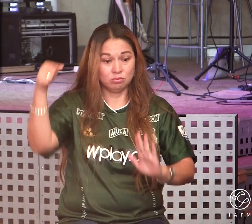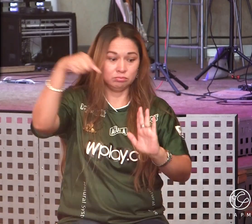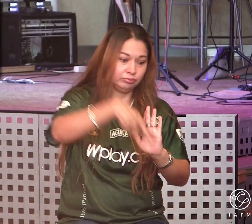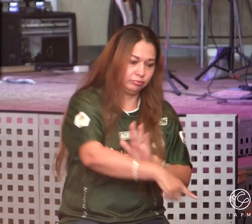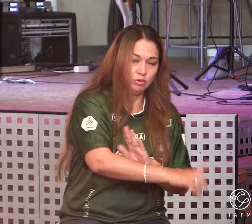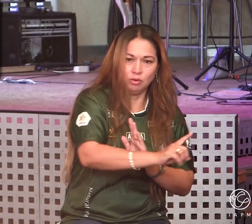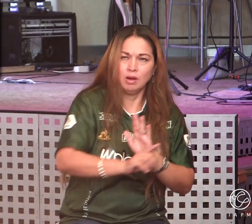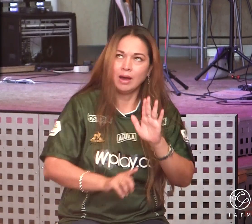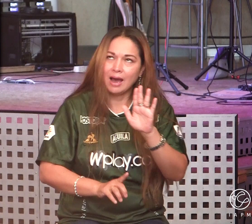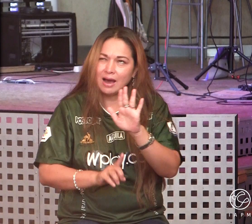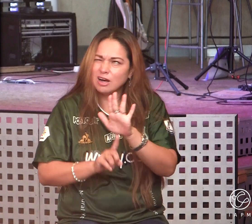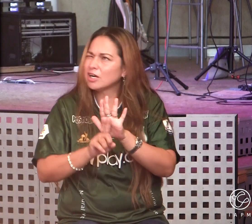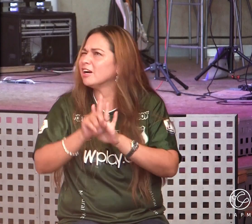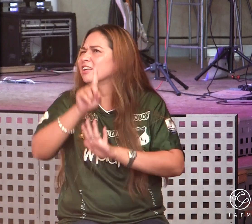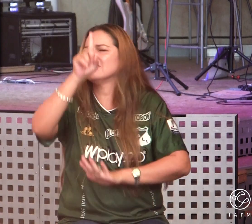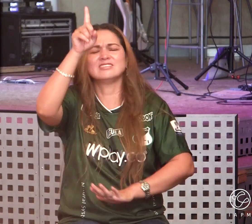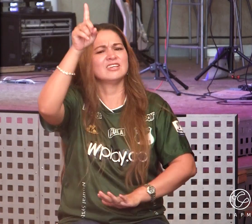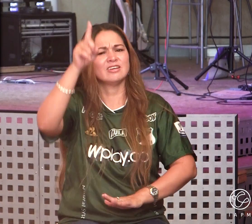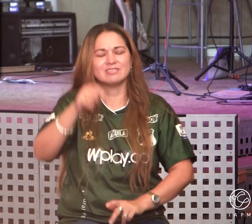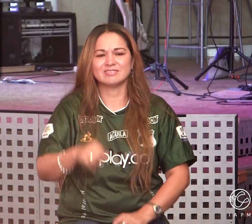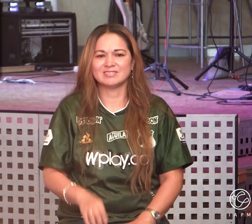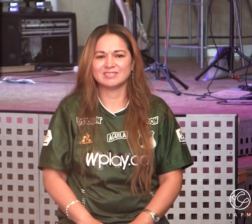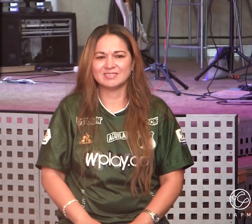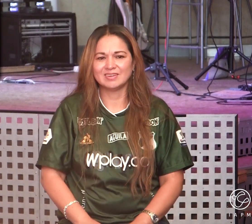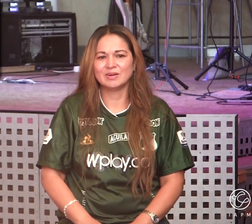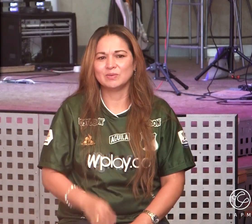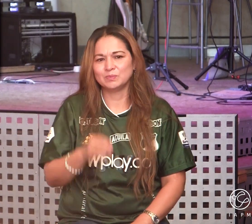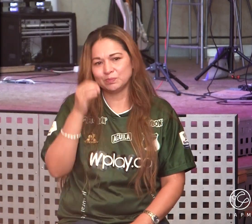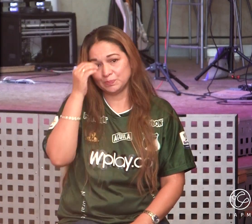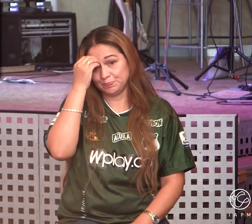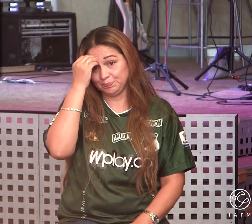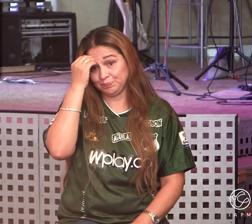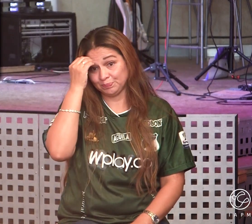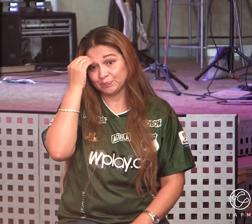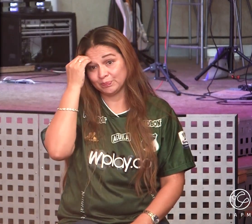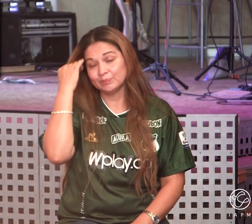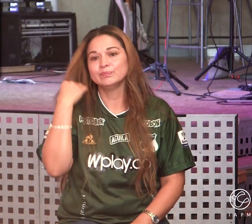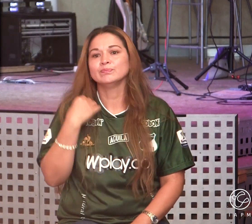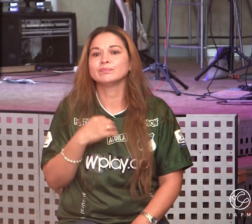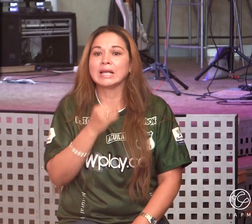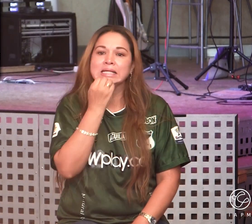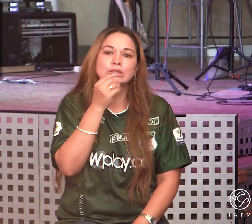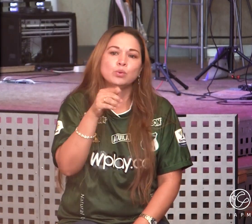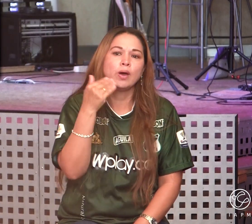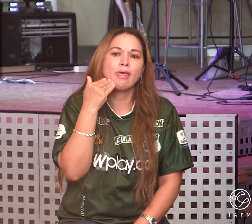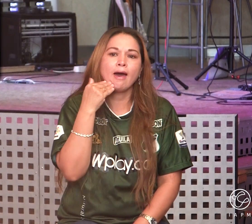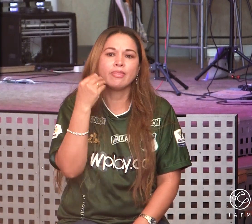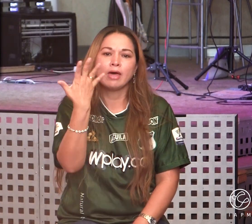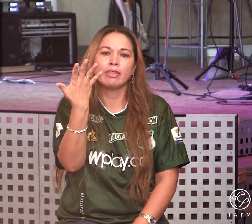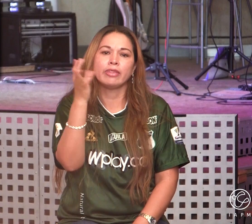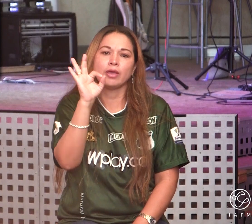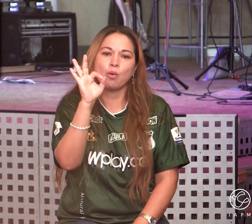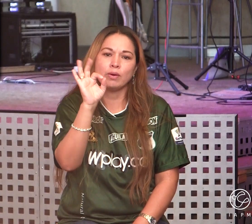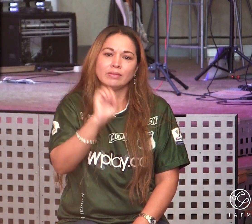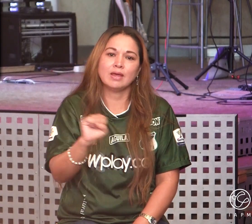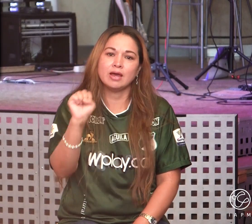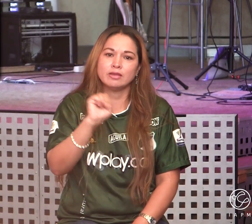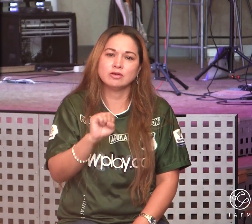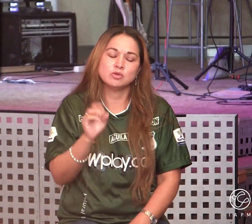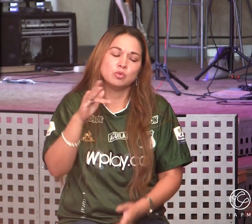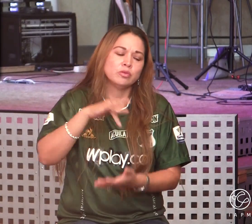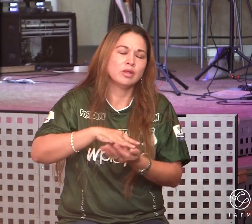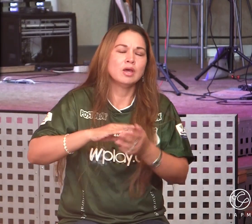El mismo amigo que les conté tenía otra de esas muy jocosas de él. Él decía: si usted tiene más de 50 años y una